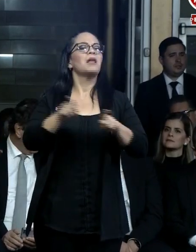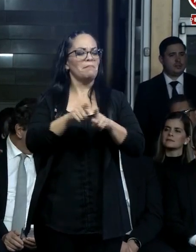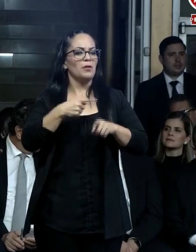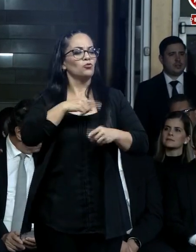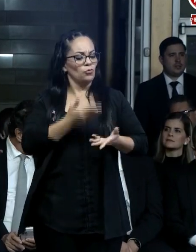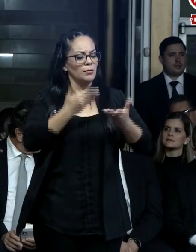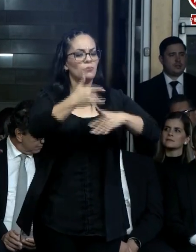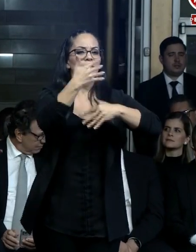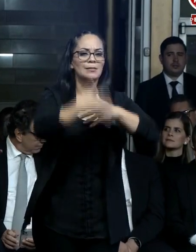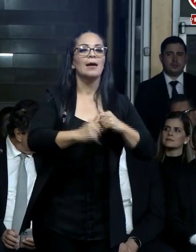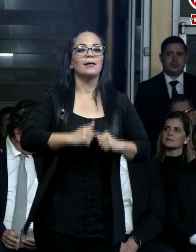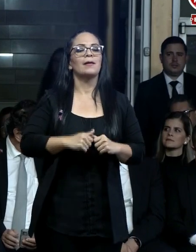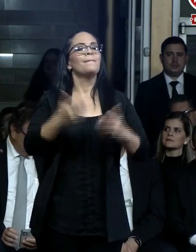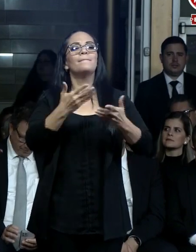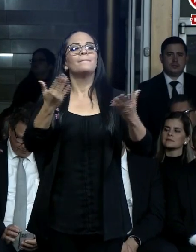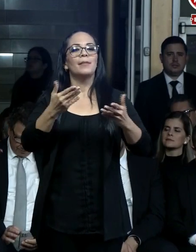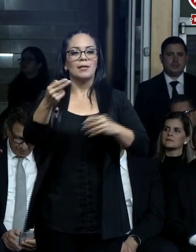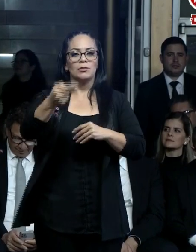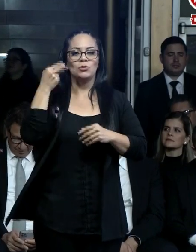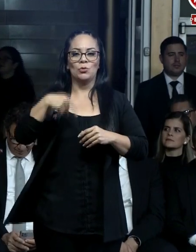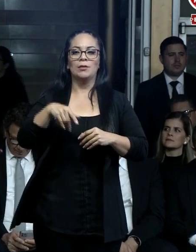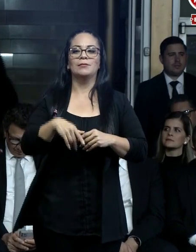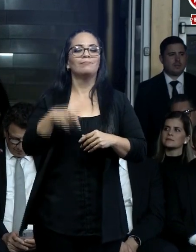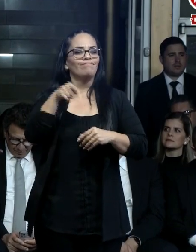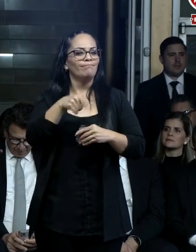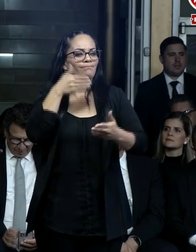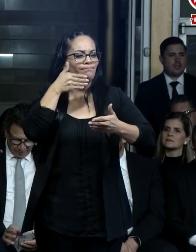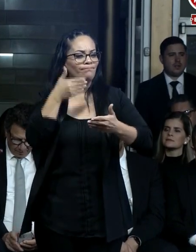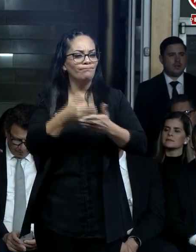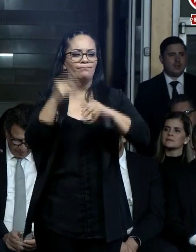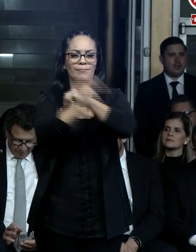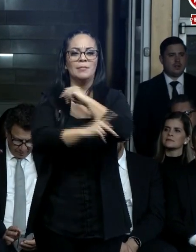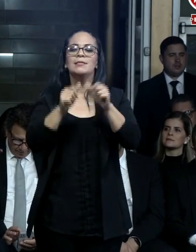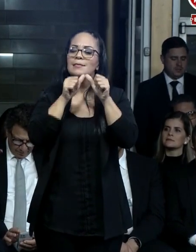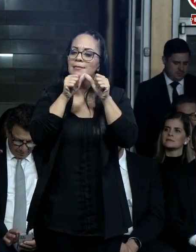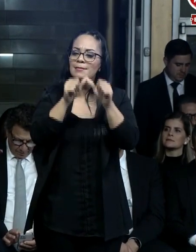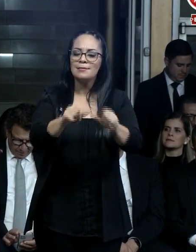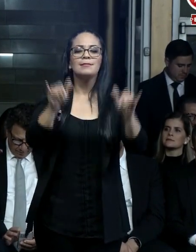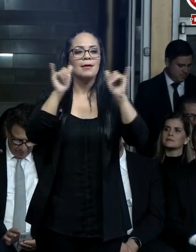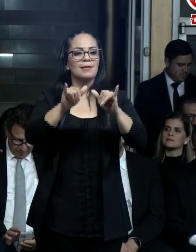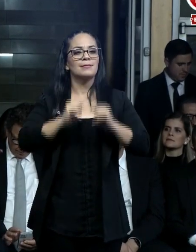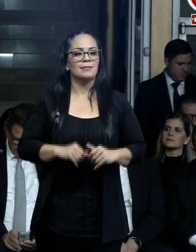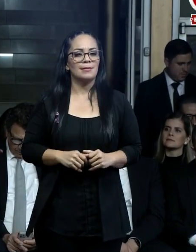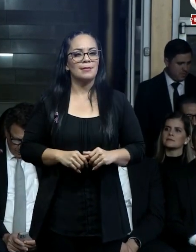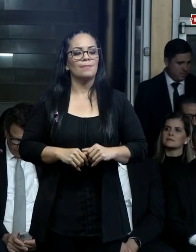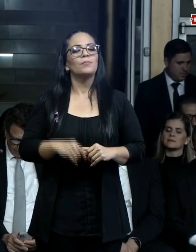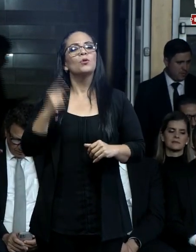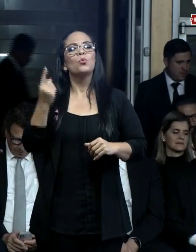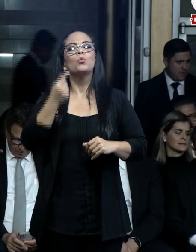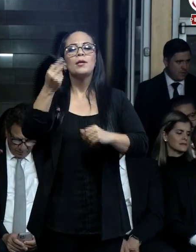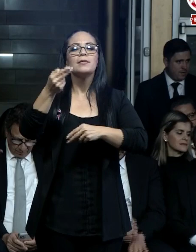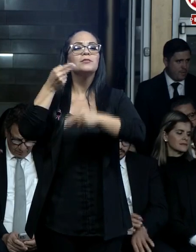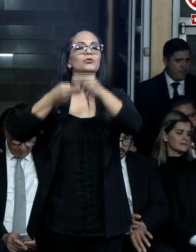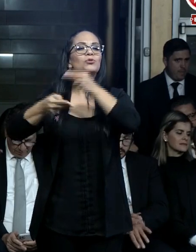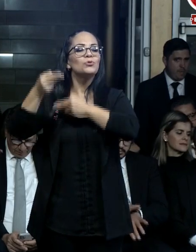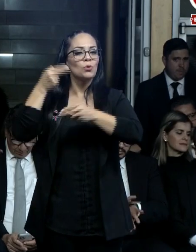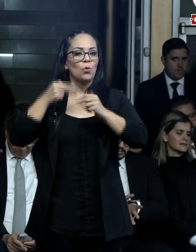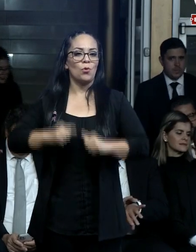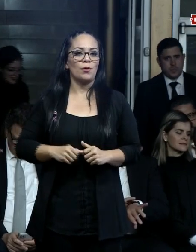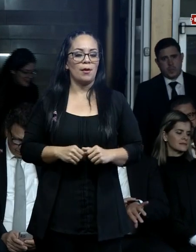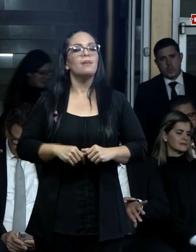sangre, a que la historia de esta noble nación siga siendo una historia